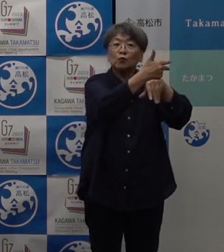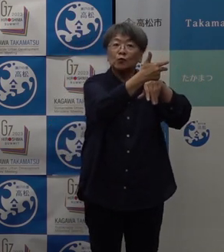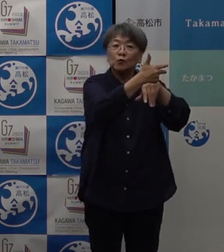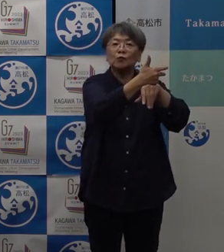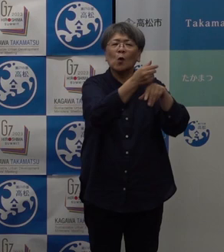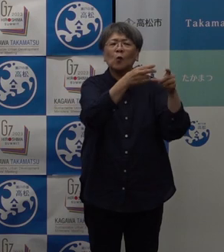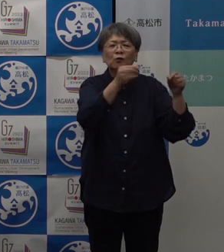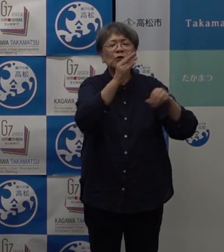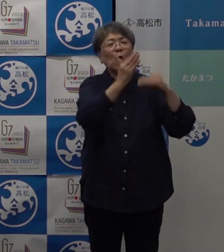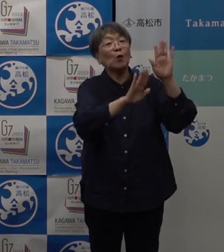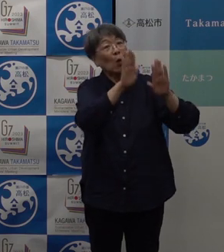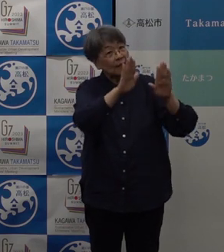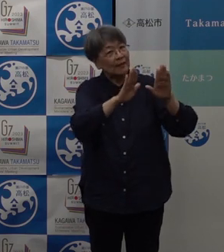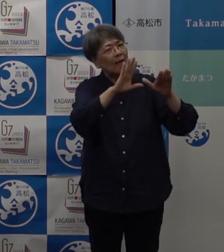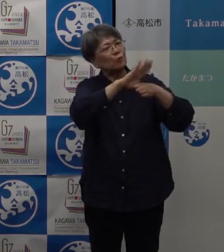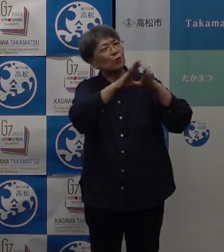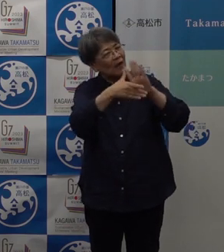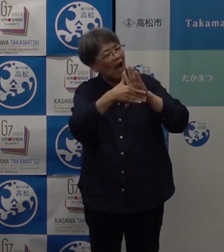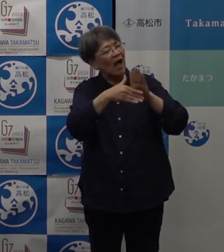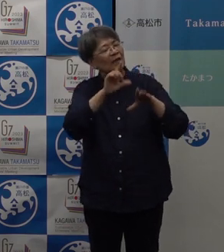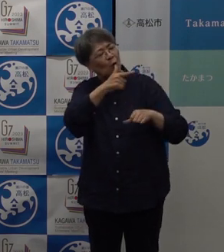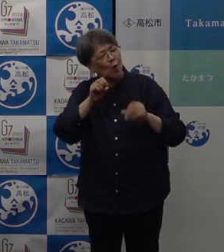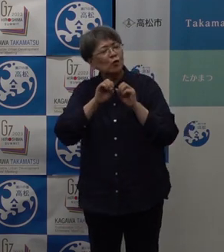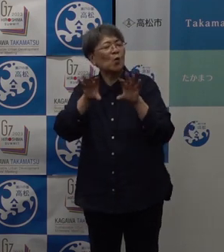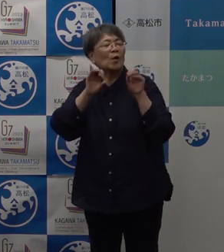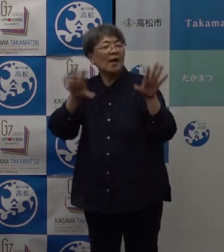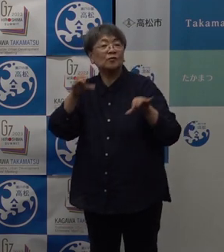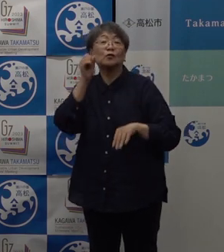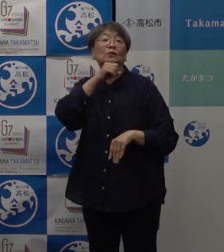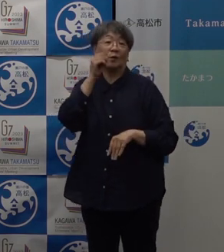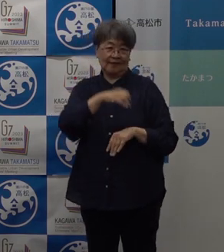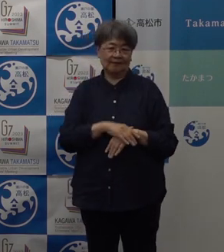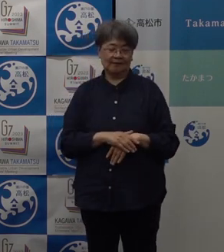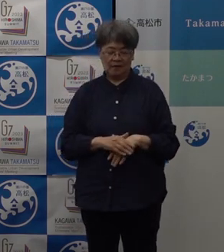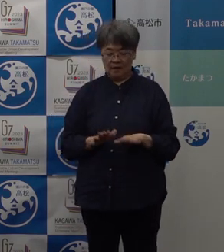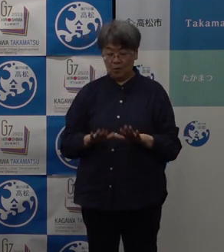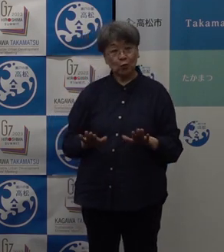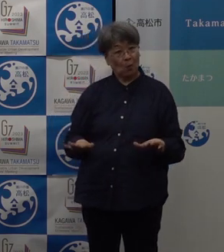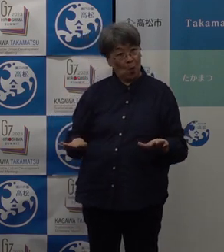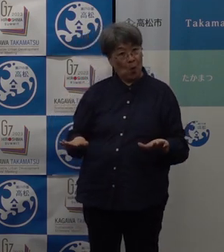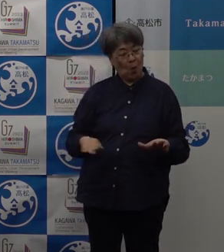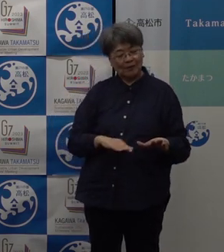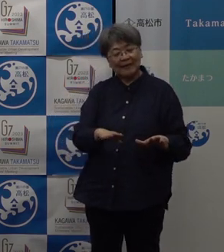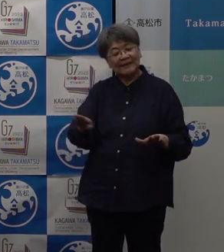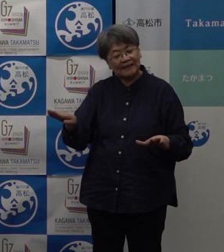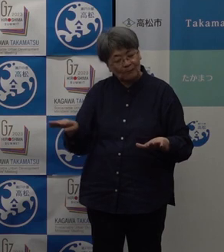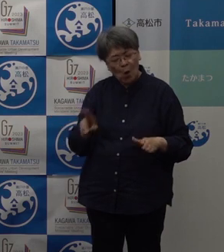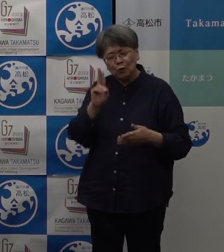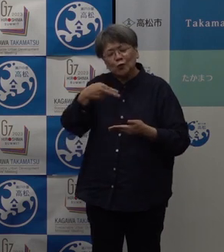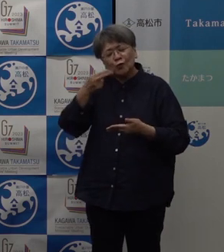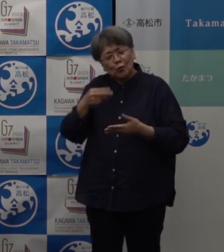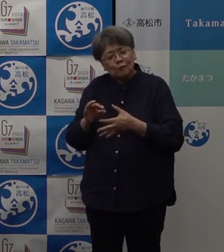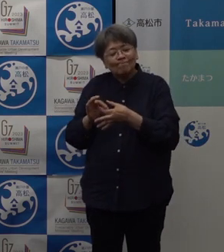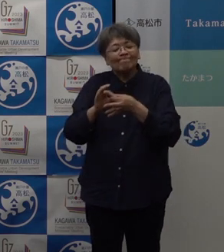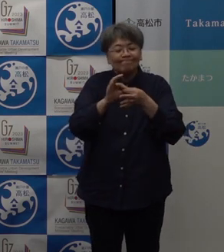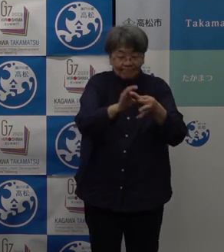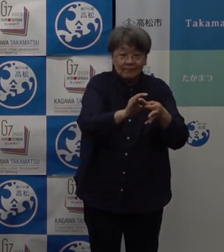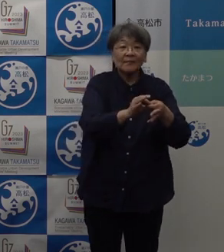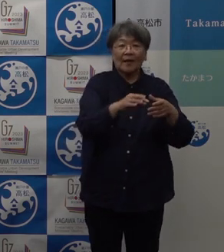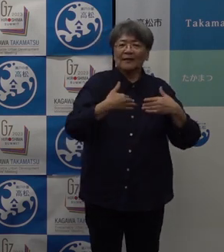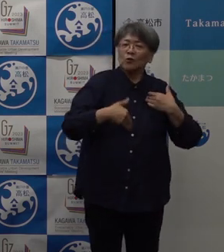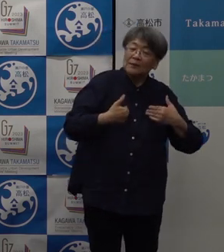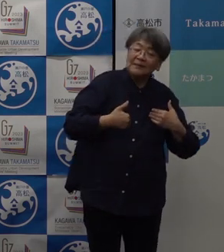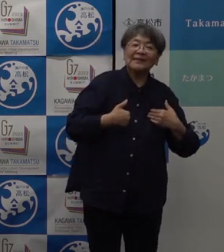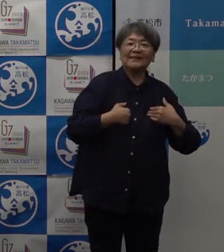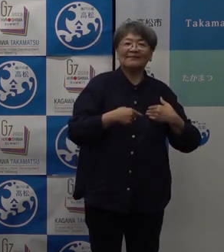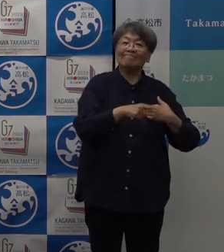さを発見できるように工夫をいたしております。ぜひ子どもたちにこのサミット給食を通じて楽しみながら